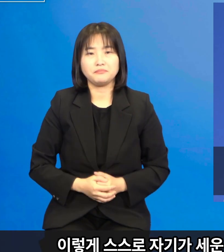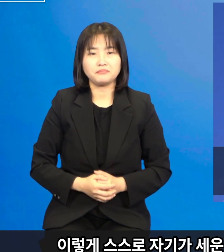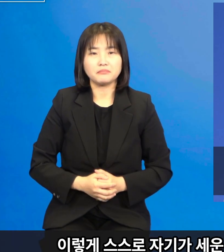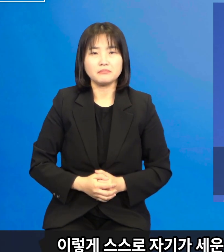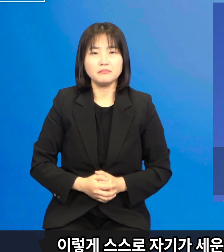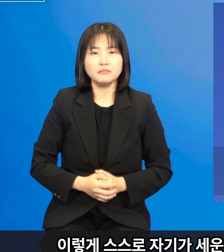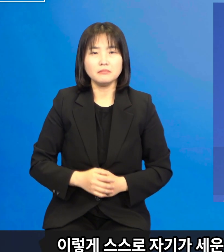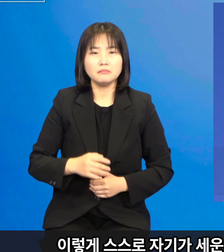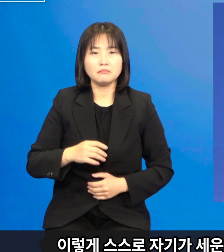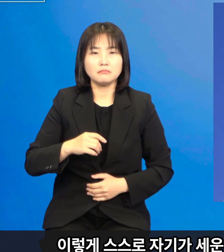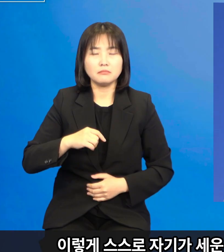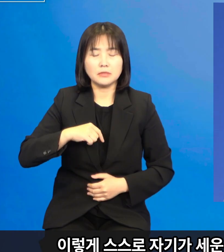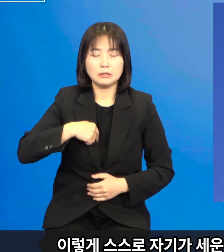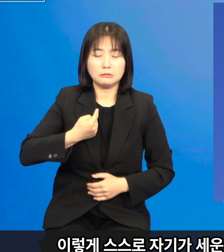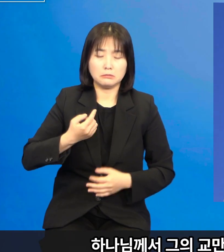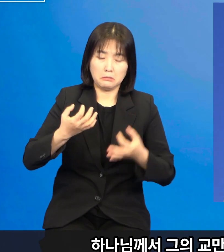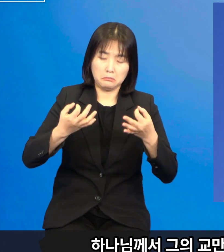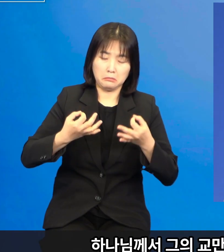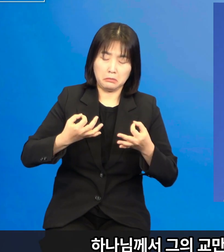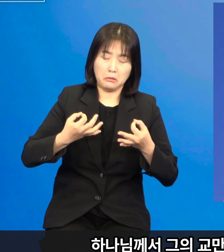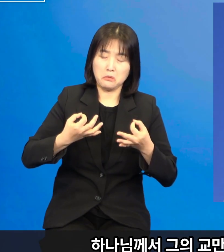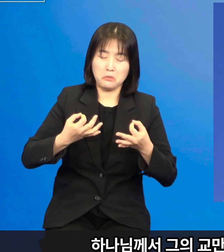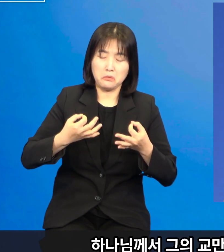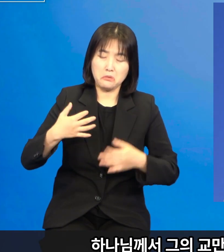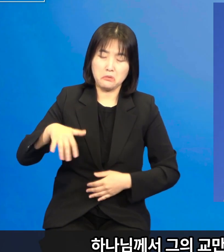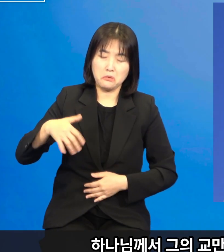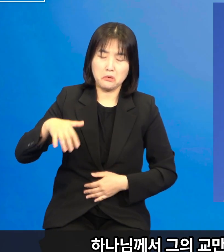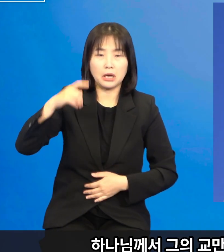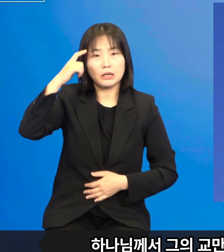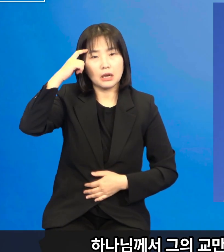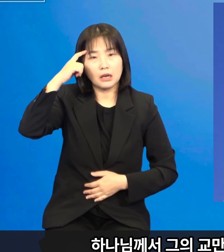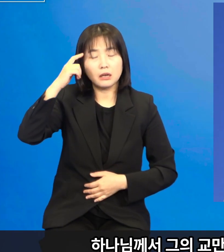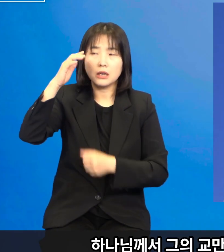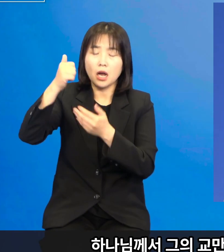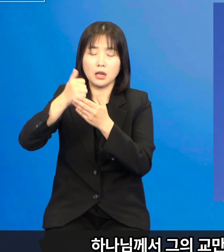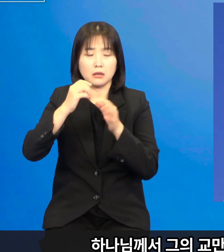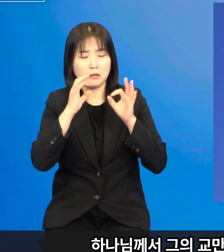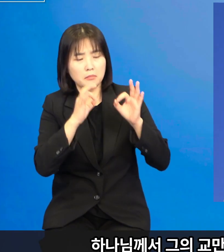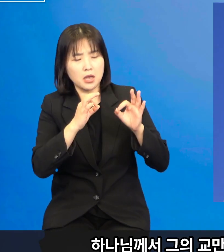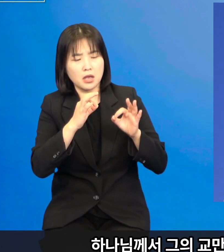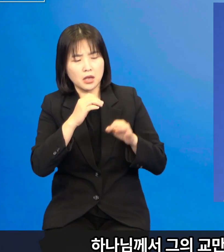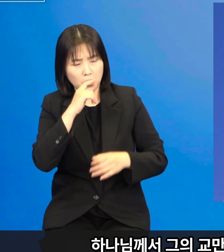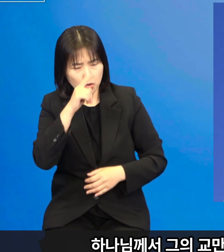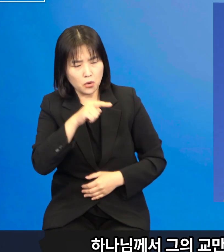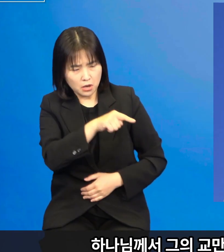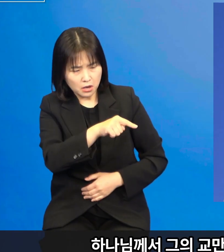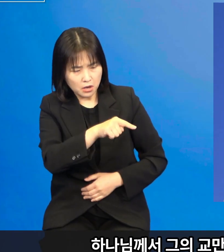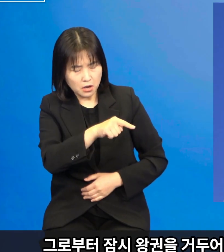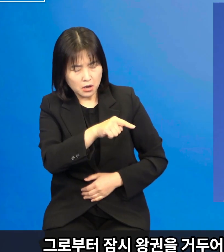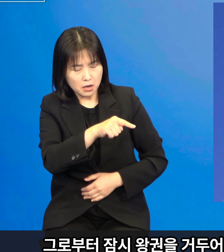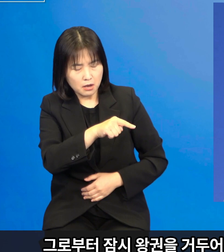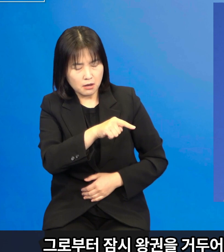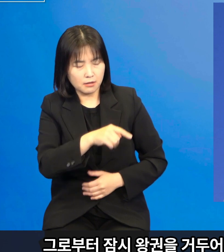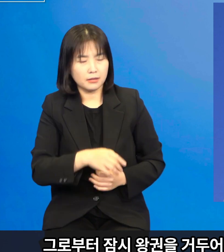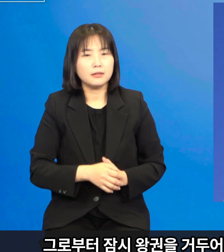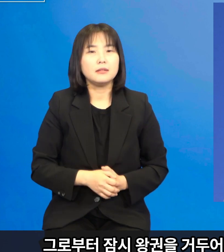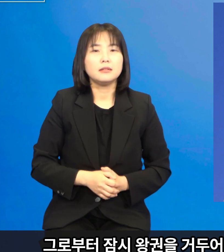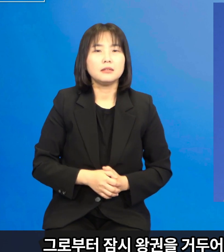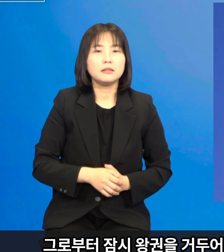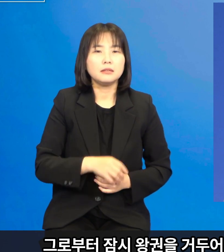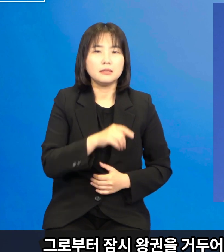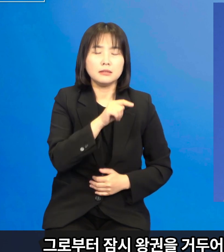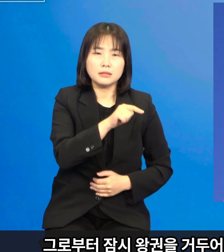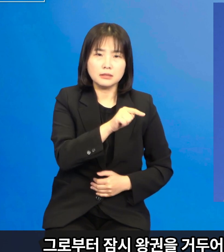세운 업적에 막 취해 있는 거예요. 하나님께서 그의 그 교만을 보시고 그를 치시고 그로부터